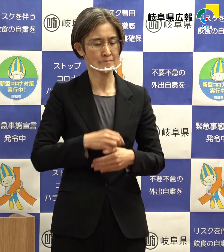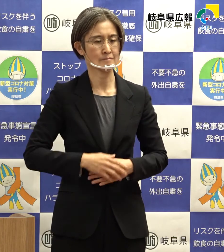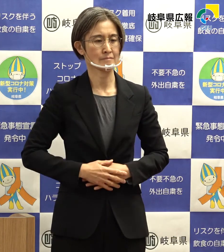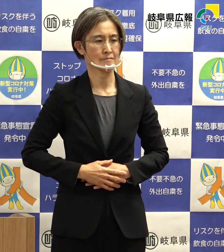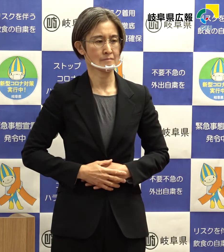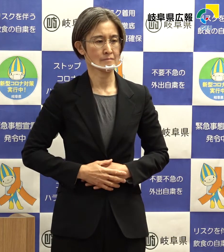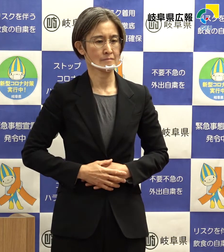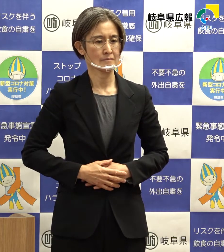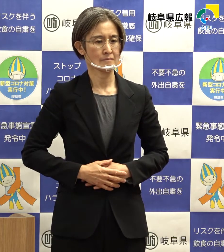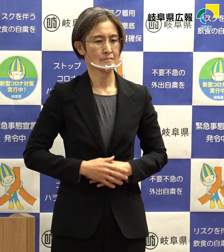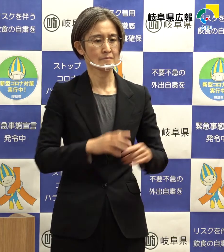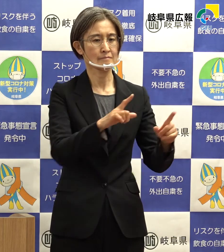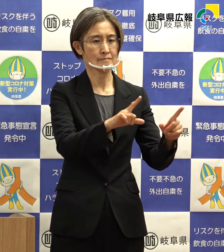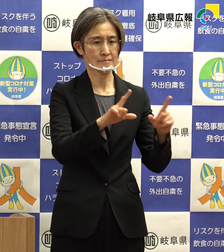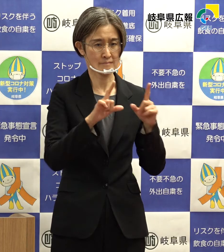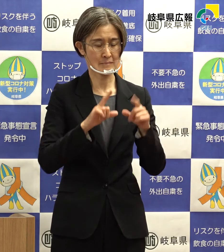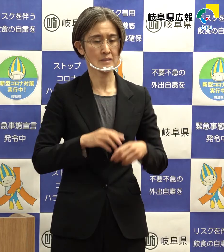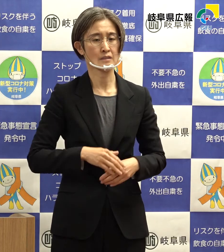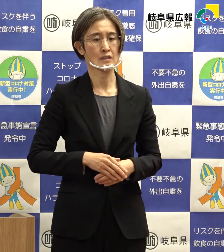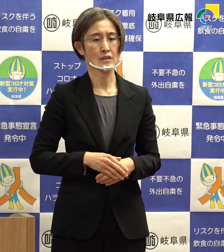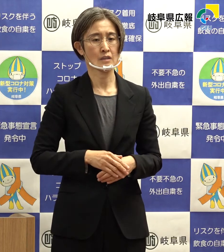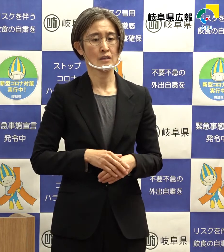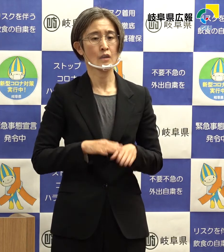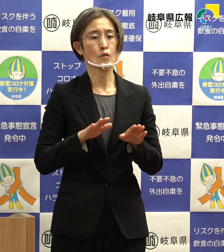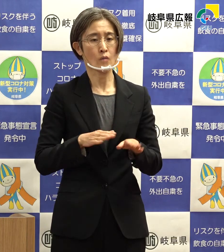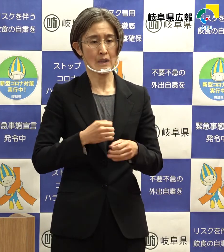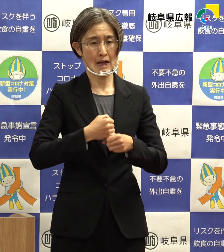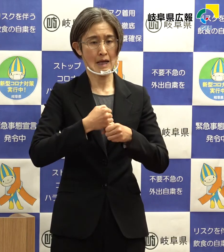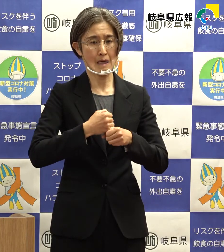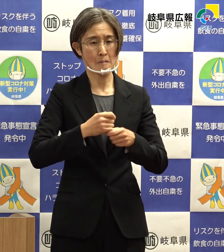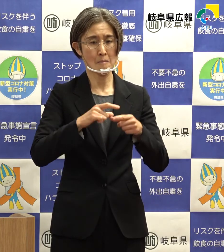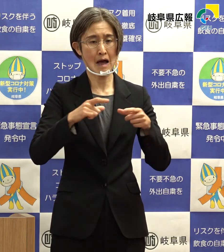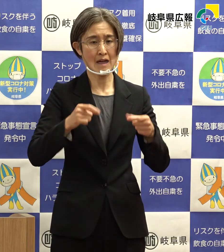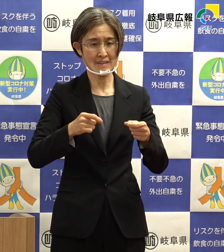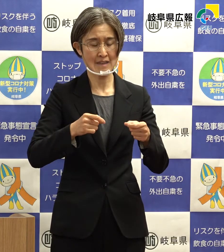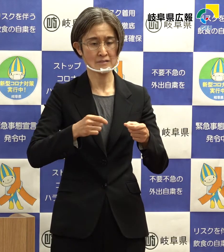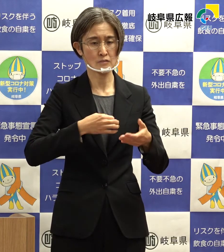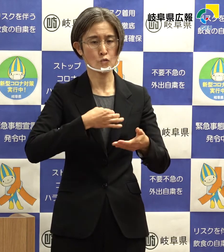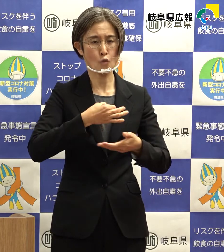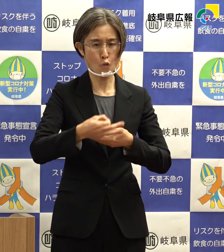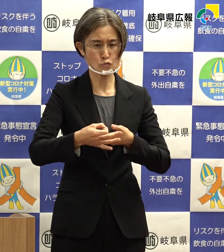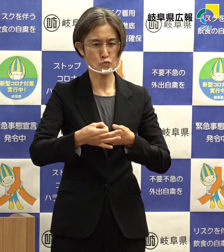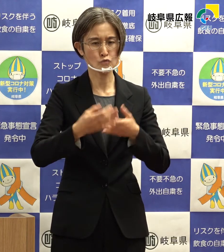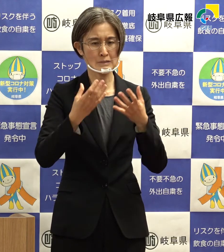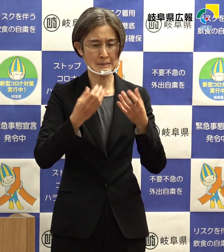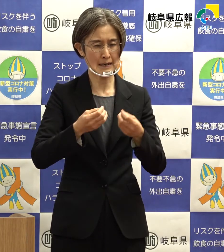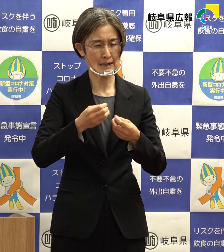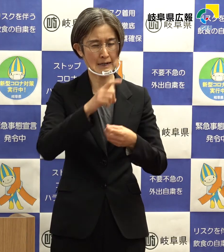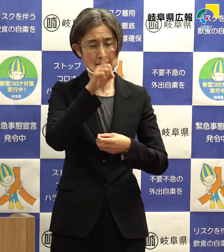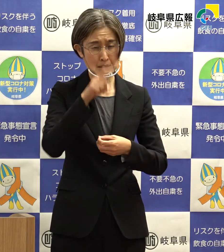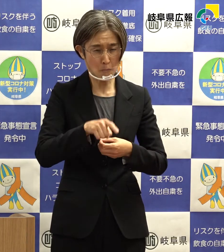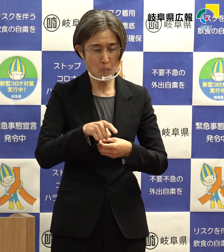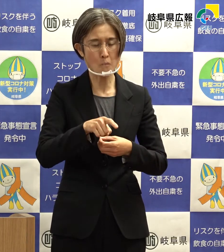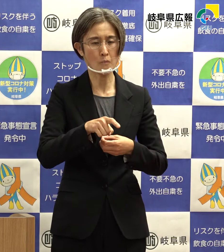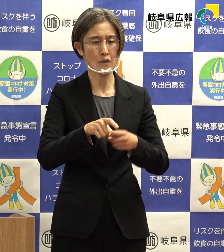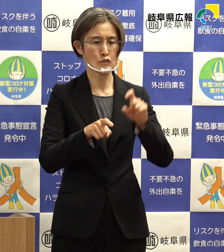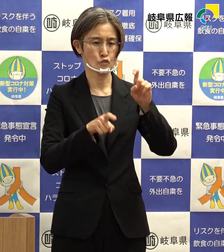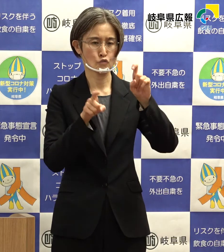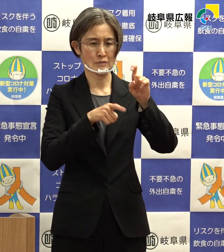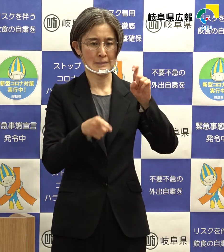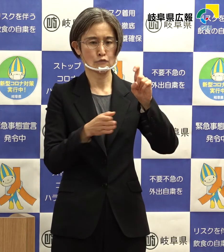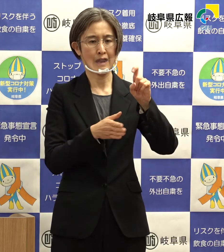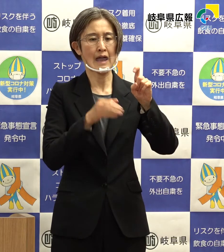そうですね、はい、まあ、今回馬券購入が疑われる人物が、まあ、10人ほどいらっしゃるいるという話なんですけれ